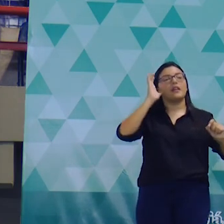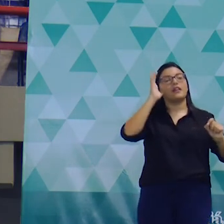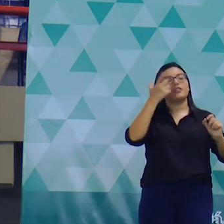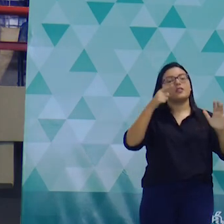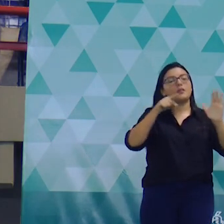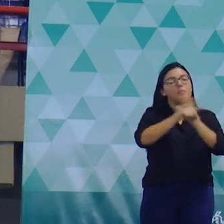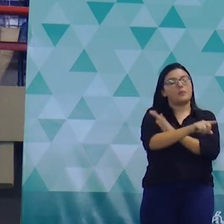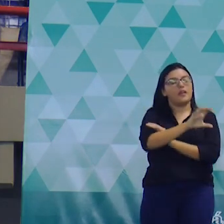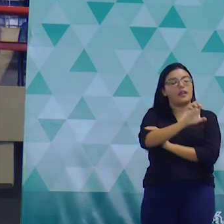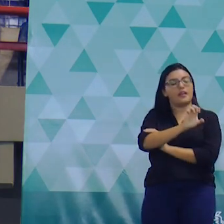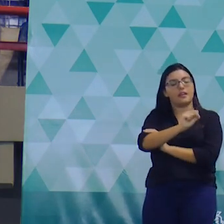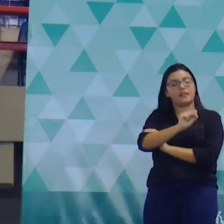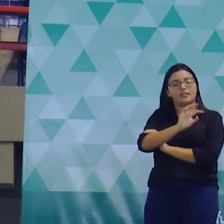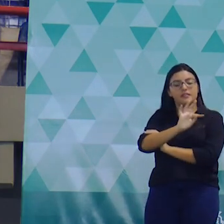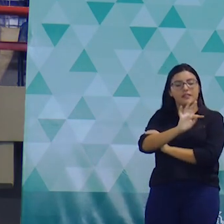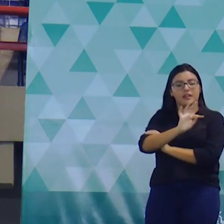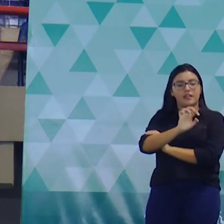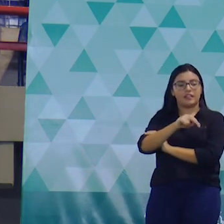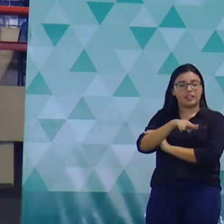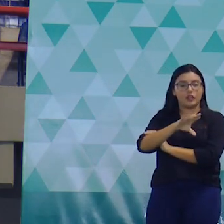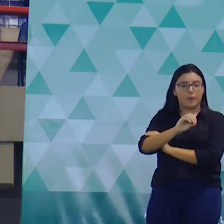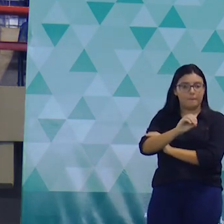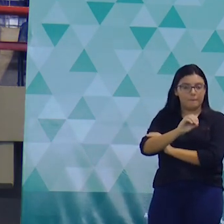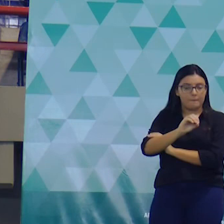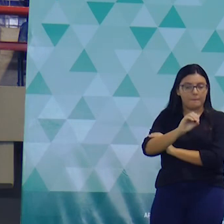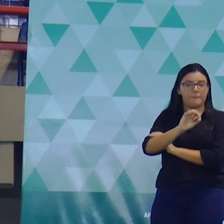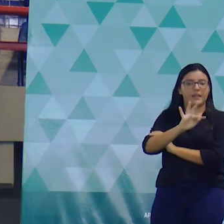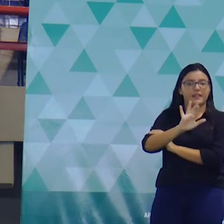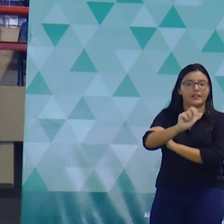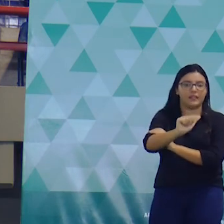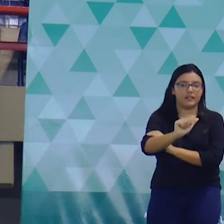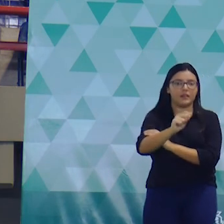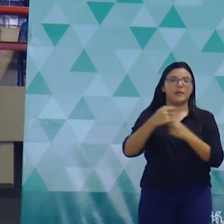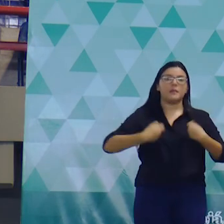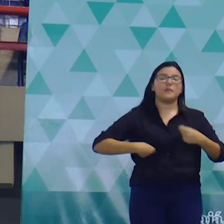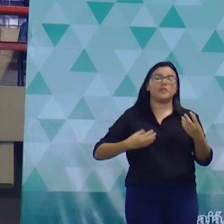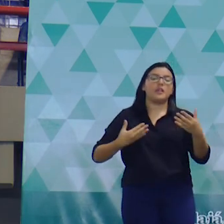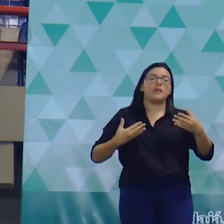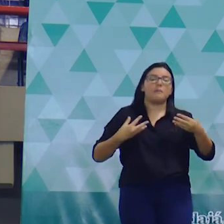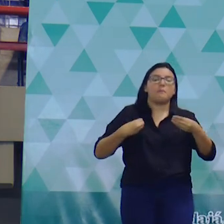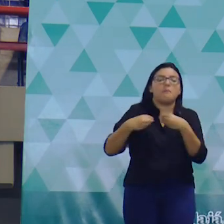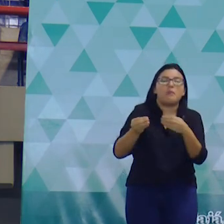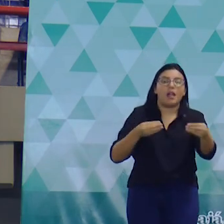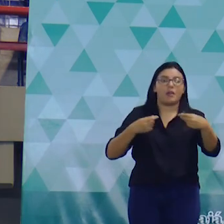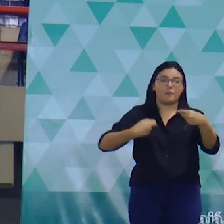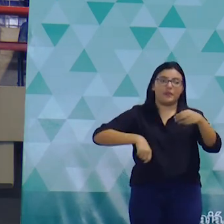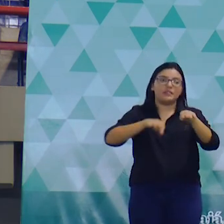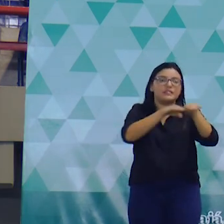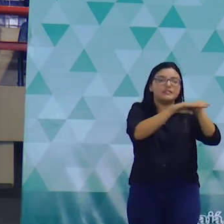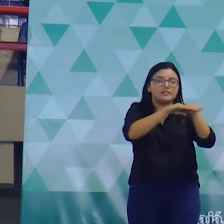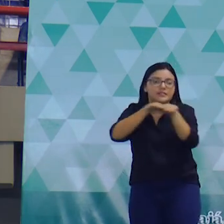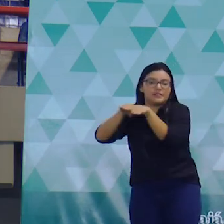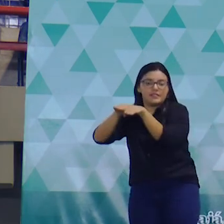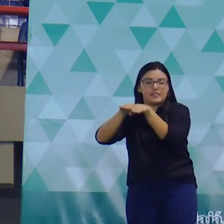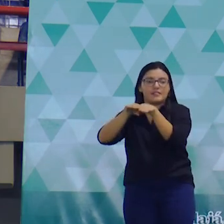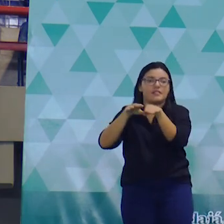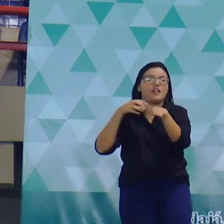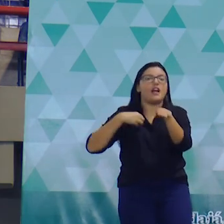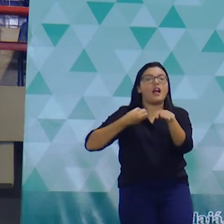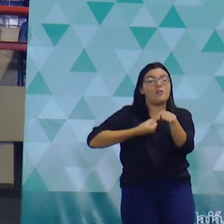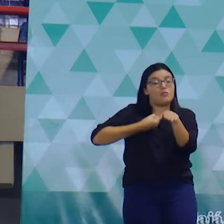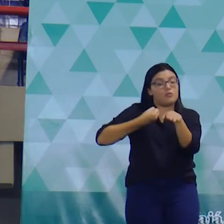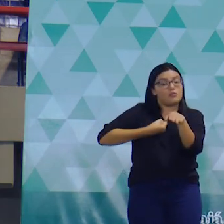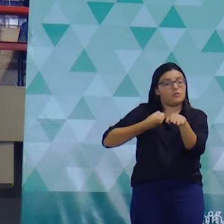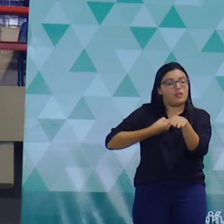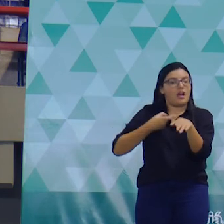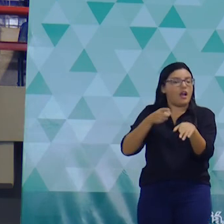questão de estequiometria? Primeira coisa que eu preciso, de uma equação balanceada. E essa equação, que normalmente é dada,